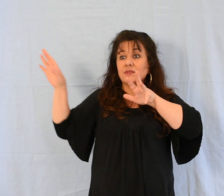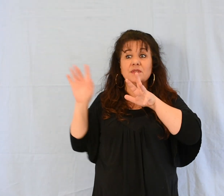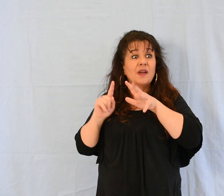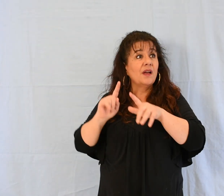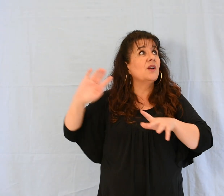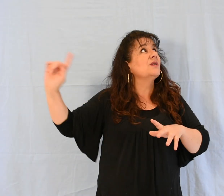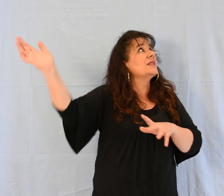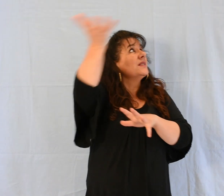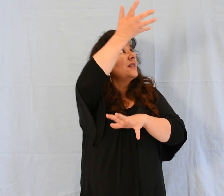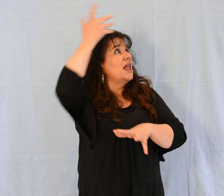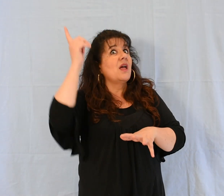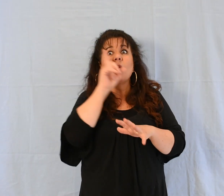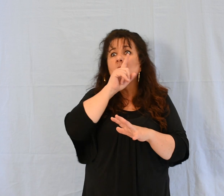ombre.